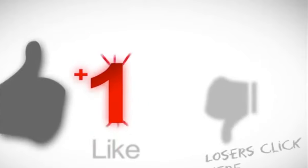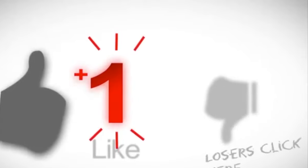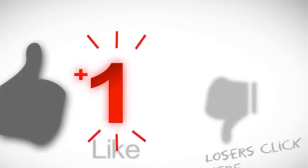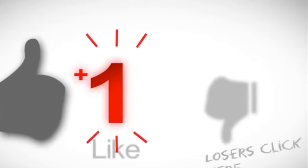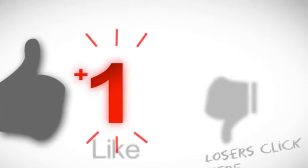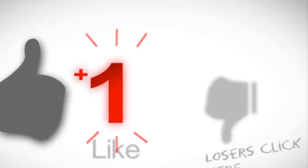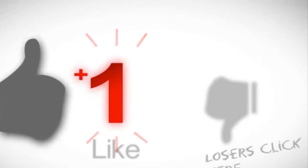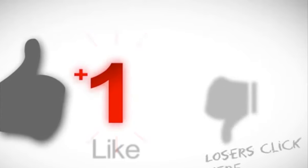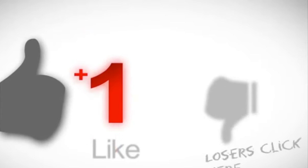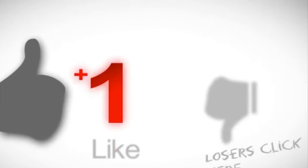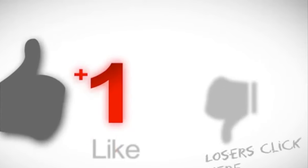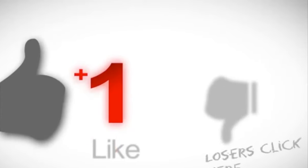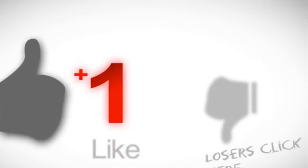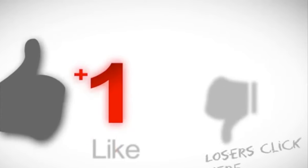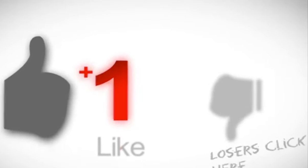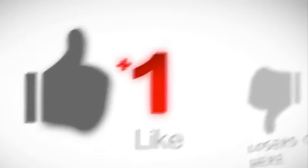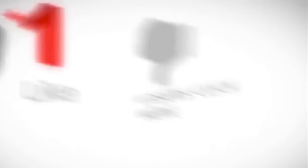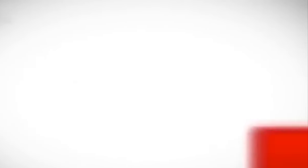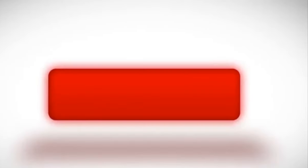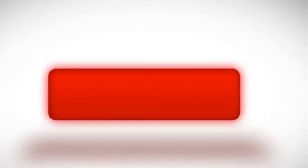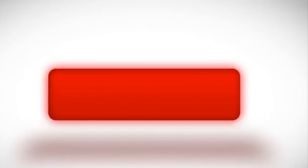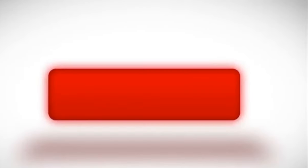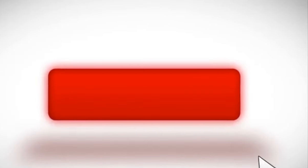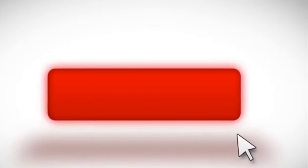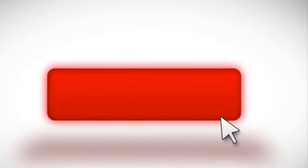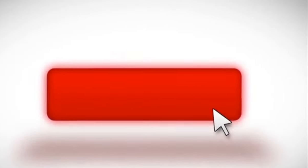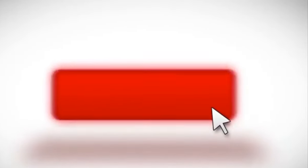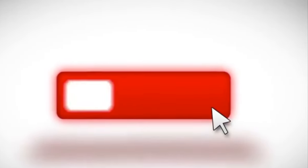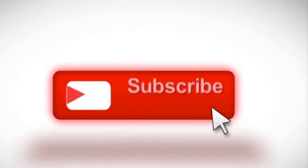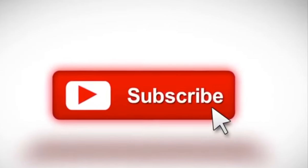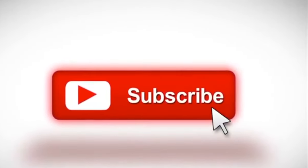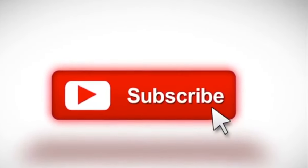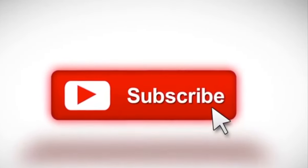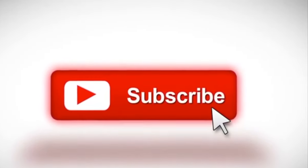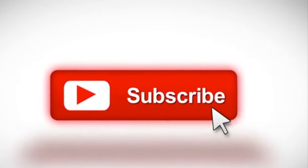வீடியோ உங்களுக்கு பிடிச்சிருந்தா லைக் பண்ணுங்கள், ஷேர் பண்ணுங்கள், கமெண்ட் பண்ணுங்கள். மறக்காமல் நம்ம சேனலை சப்ஸ்கிரைப் பண்ணுங்கள்.